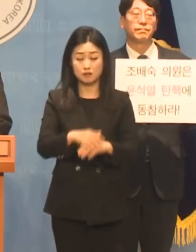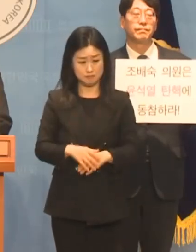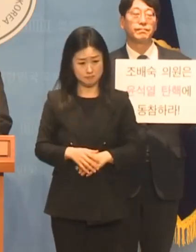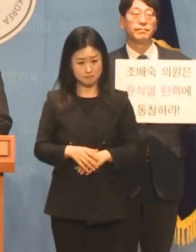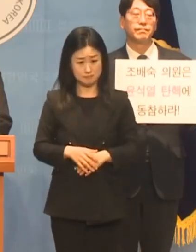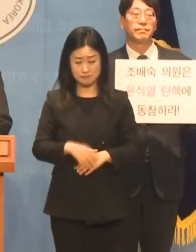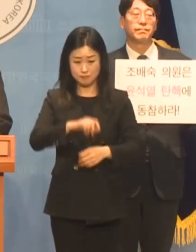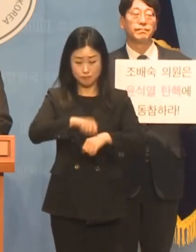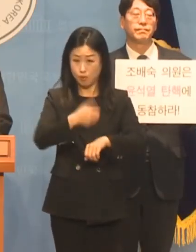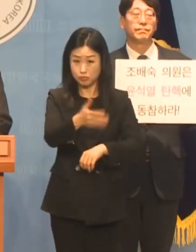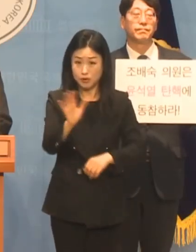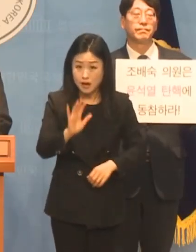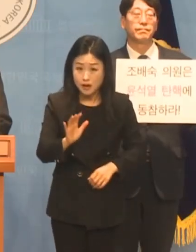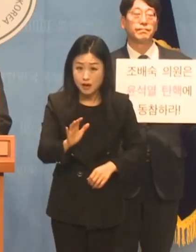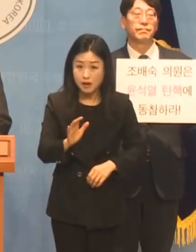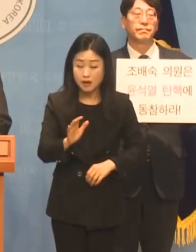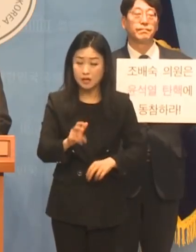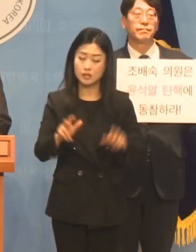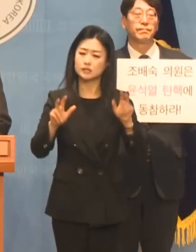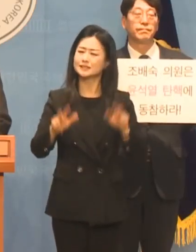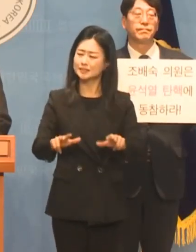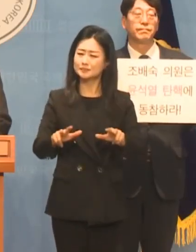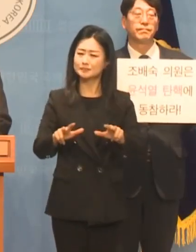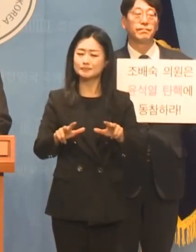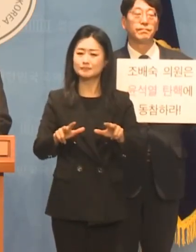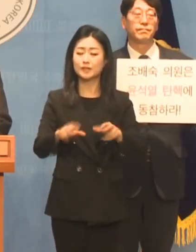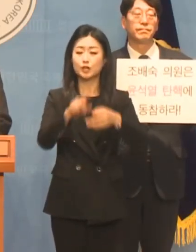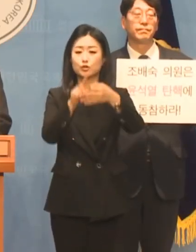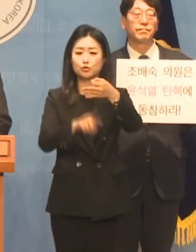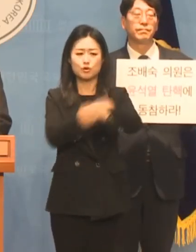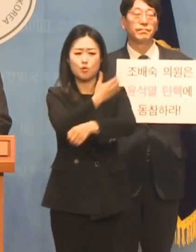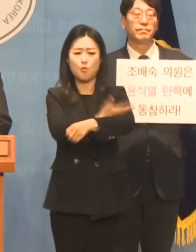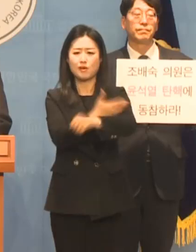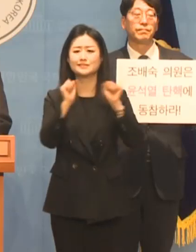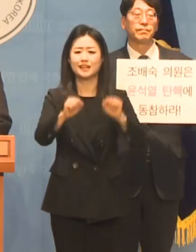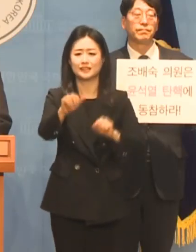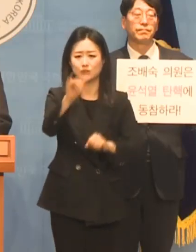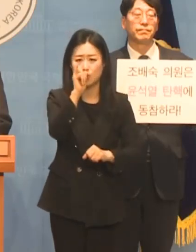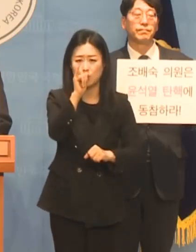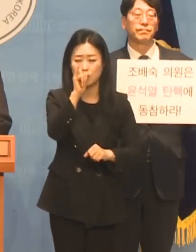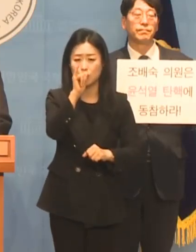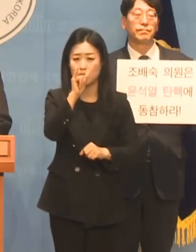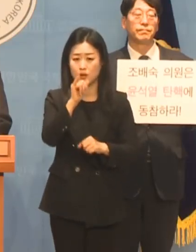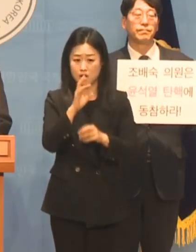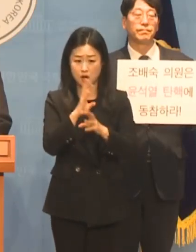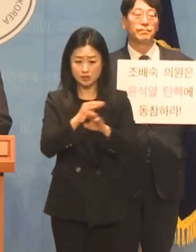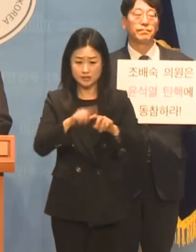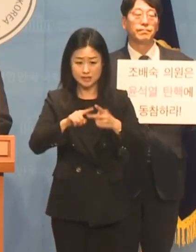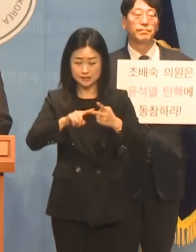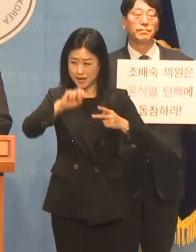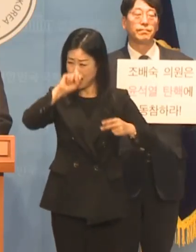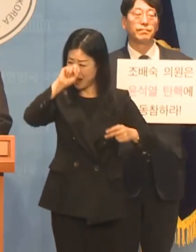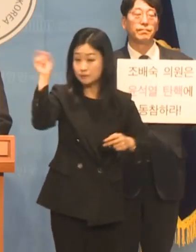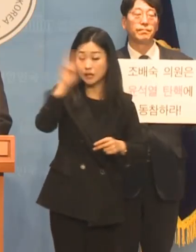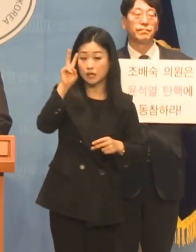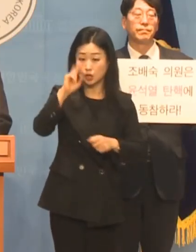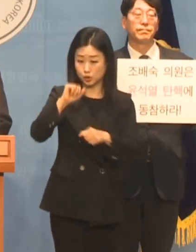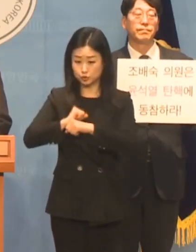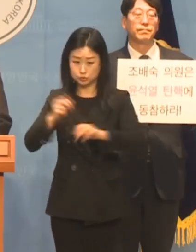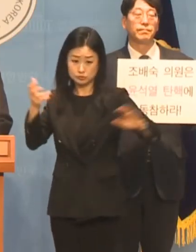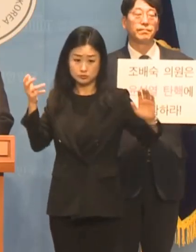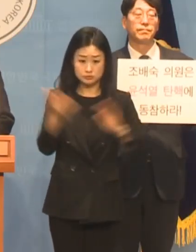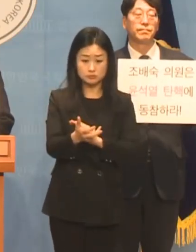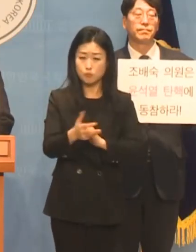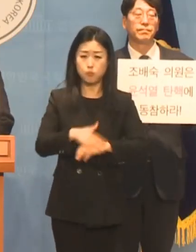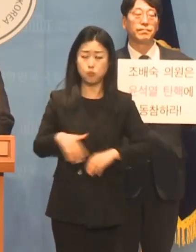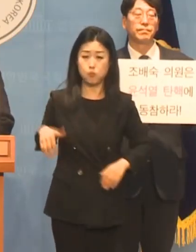않았습니다. 지금 이 순간에도 여전히 그 권력은 살아있고 언제 제2, 제3의 그런 시도가